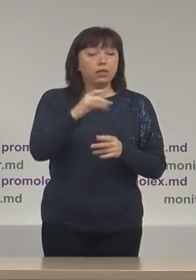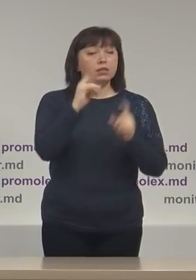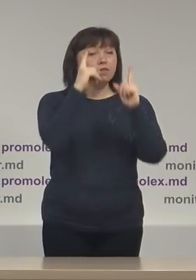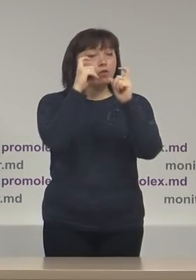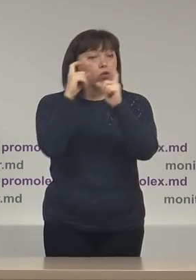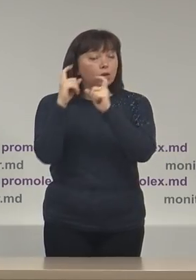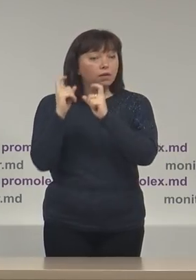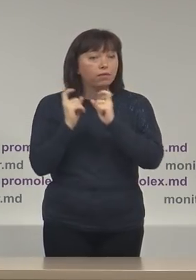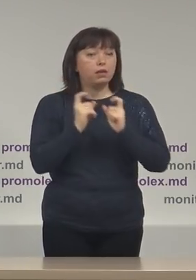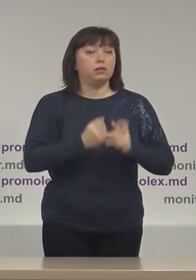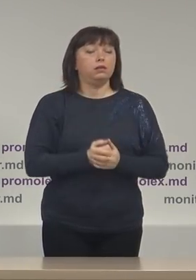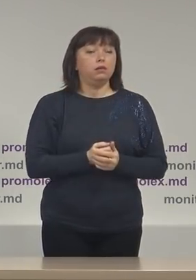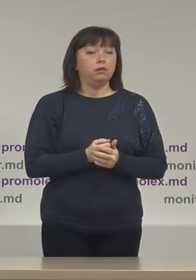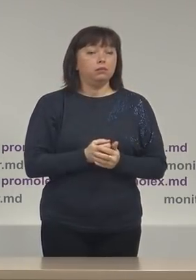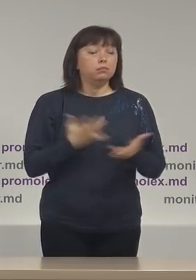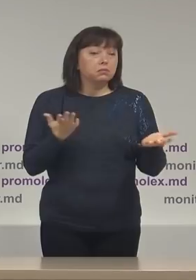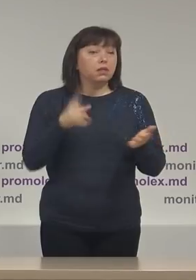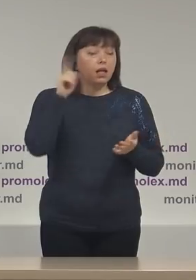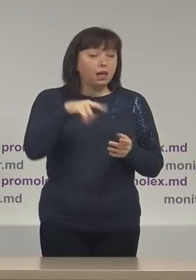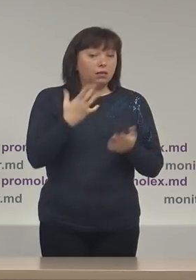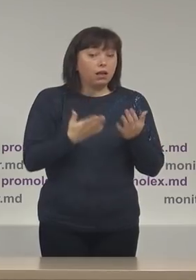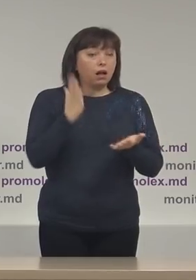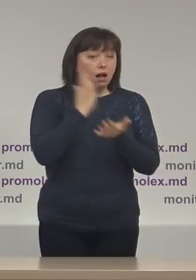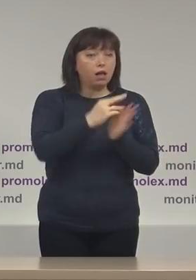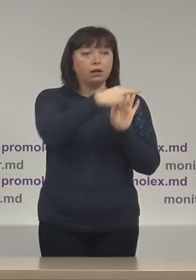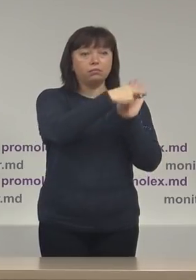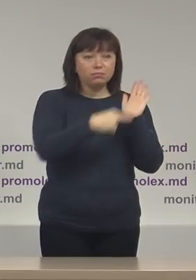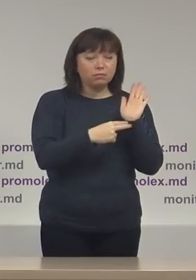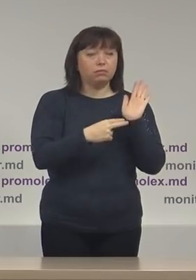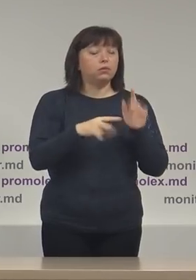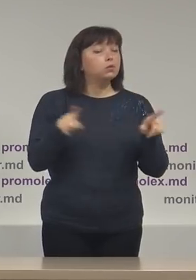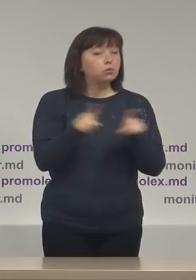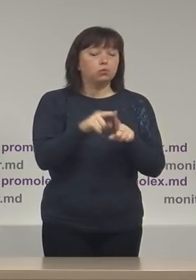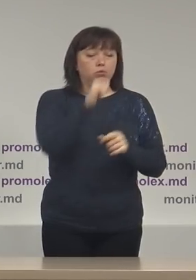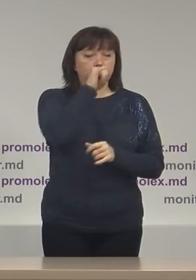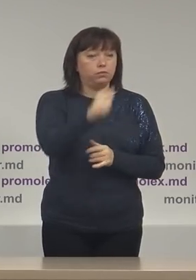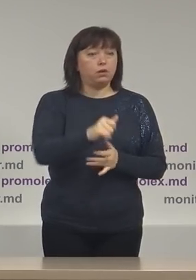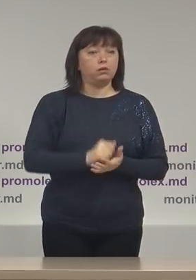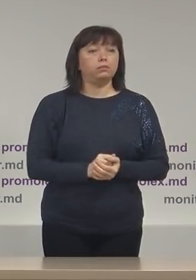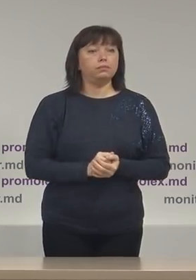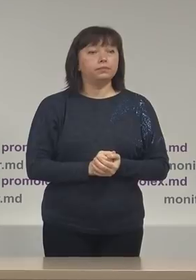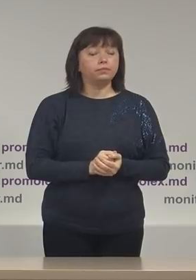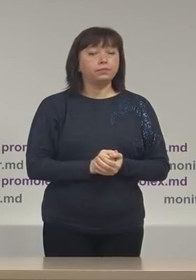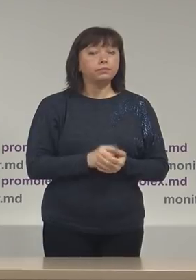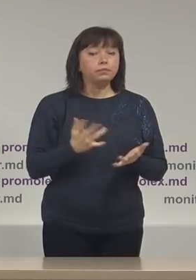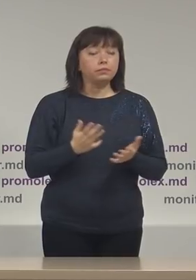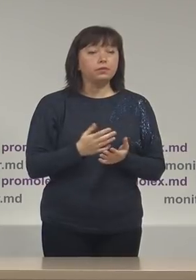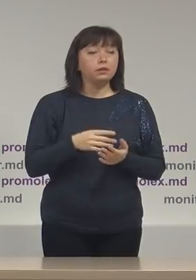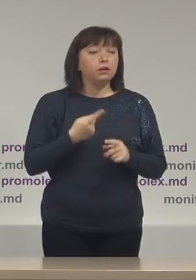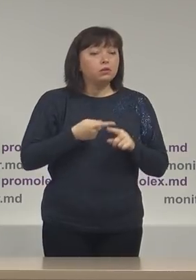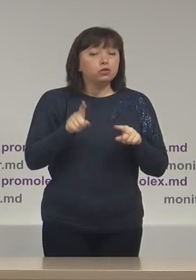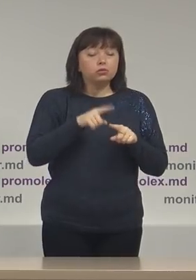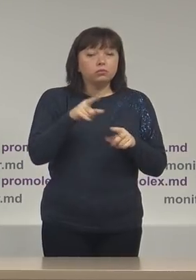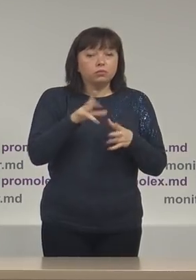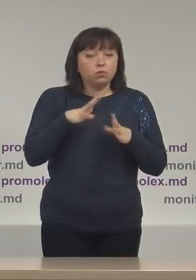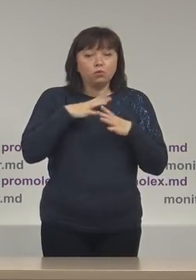fotografii, chiar dacă acestea sunt generale și nu pun în pericol securitatea